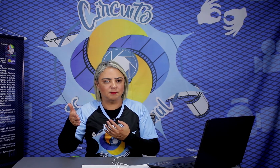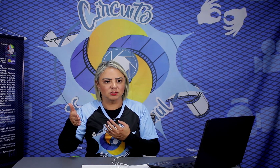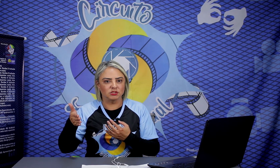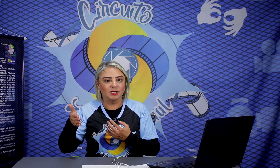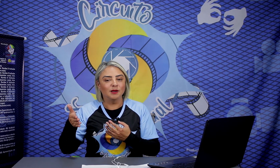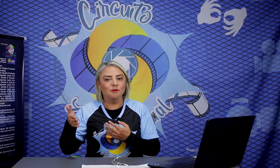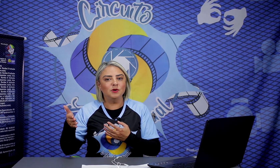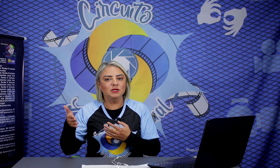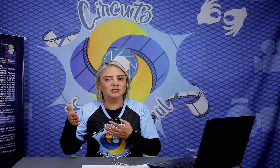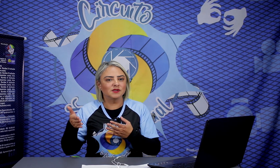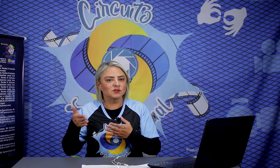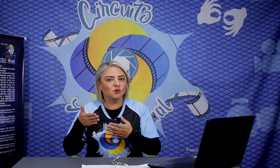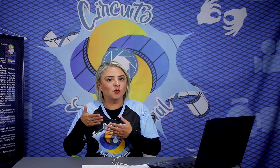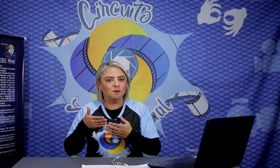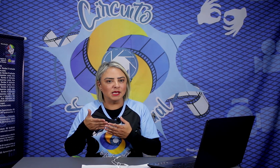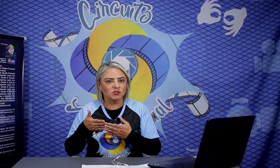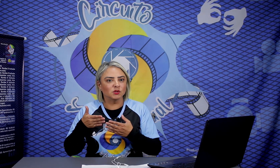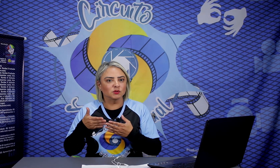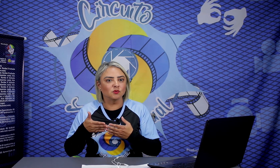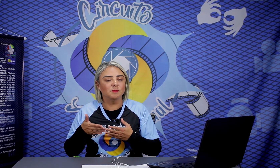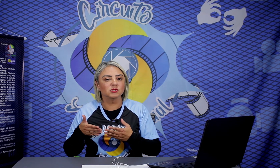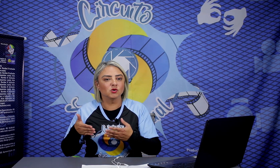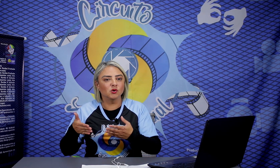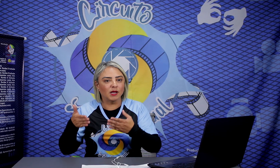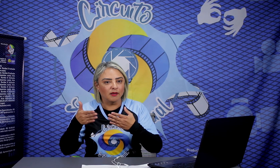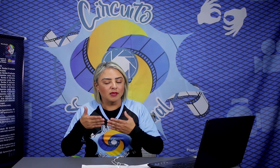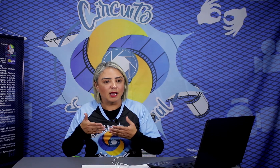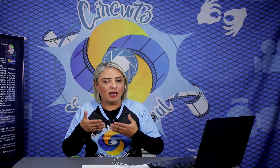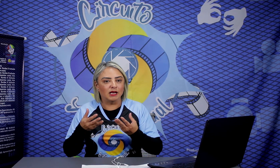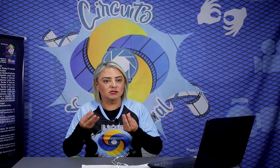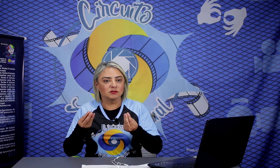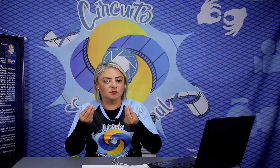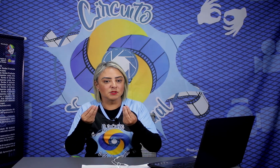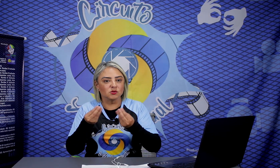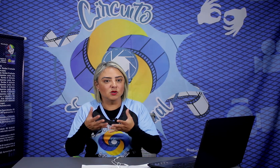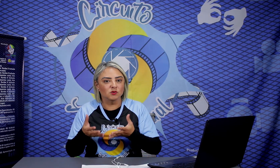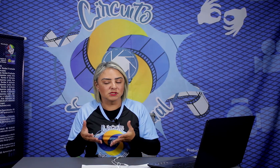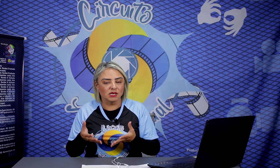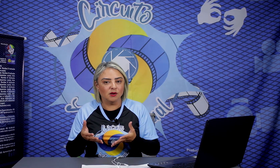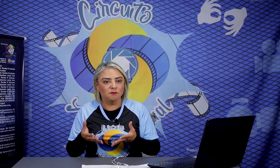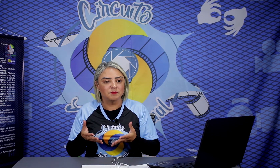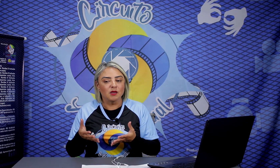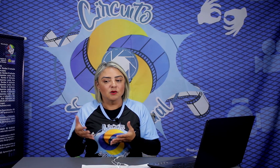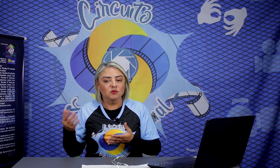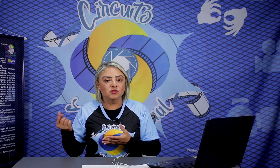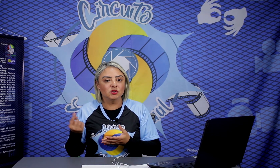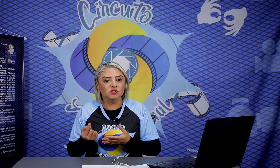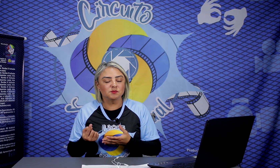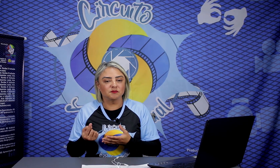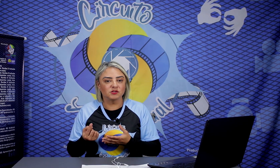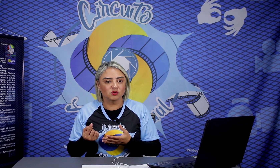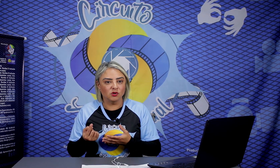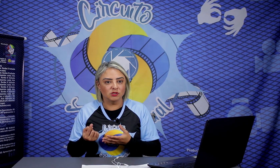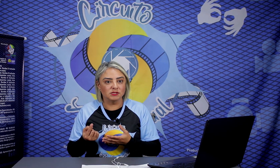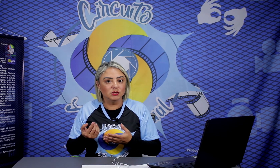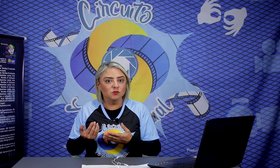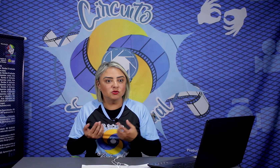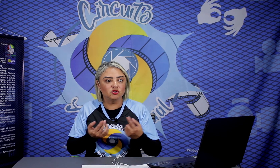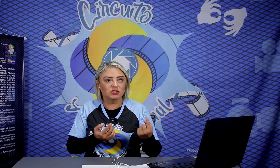intérprete. Muitas vezes, no começo, quando começou a inclusão, os outros professores, que nunca tinham